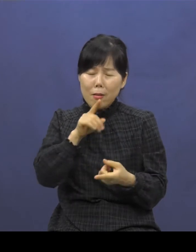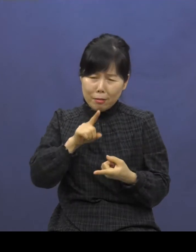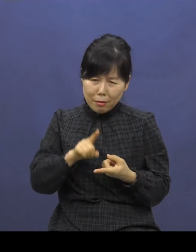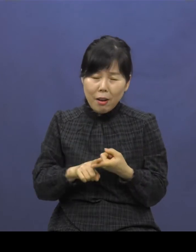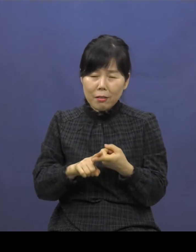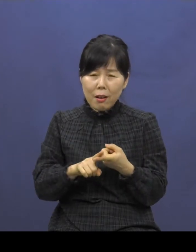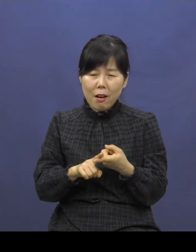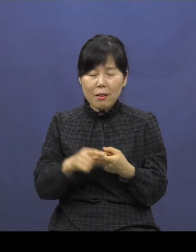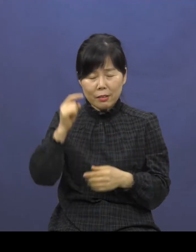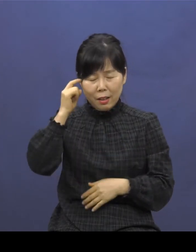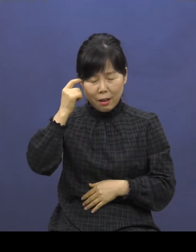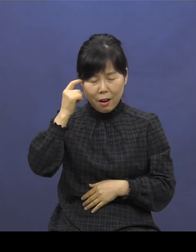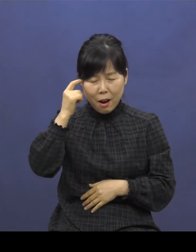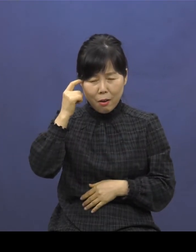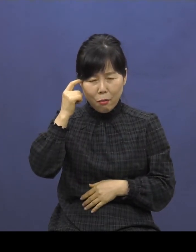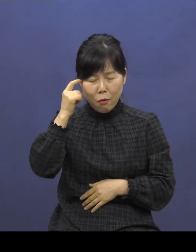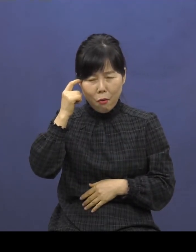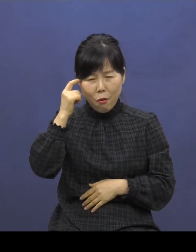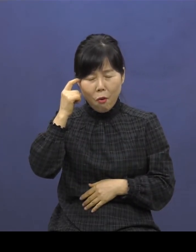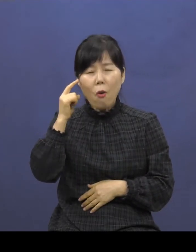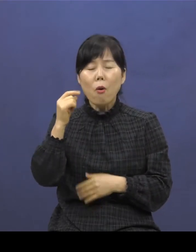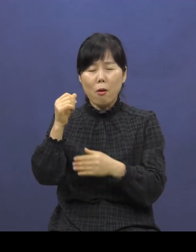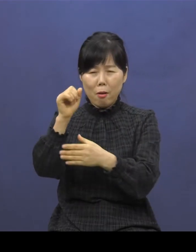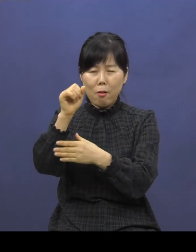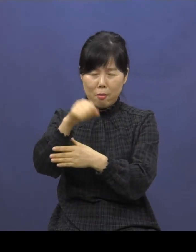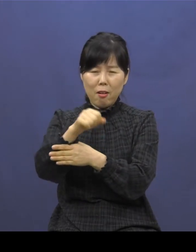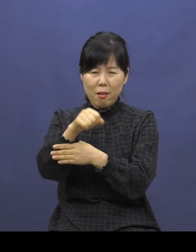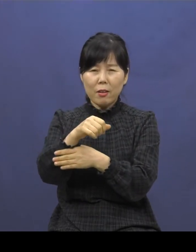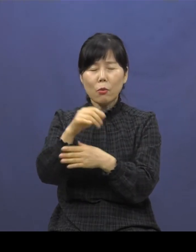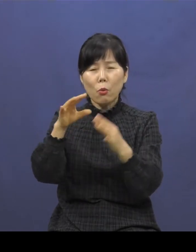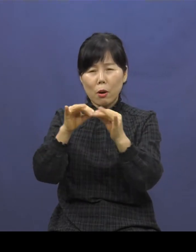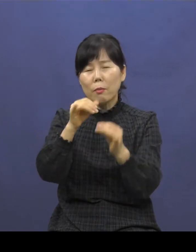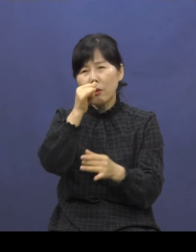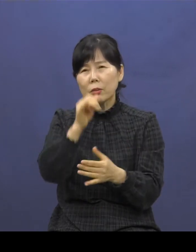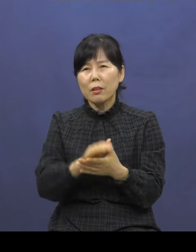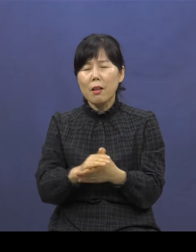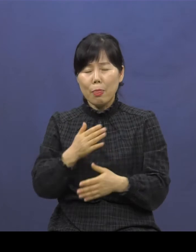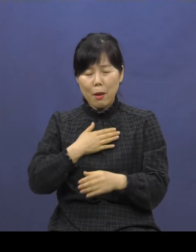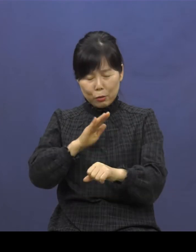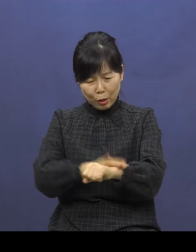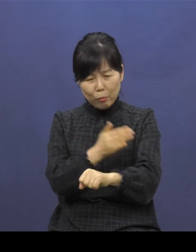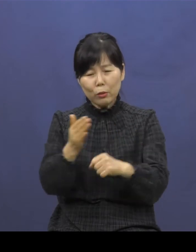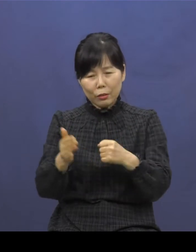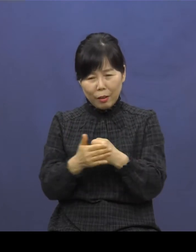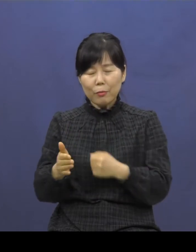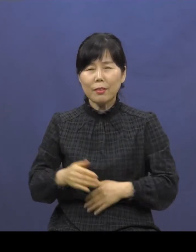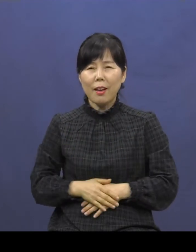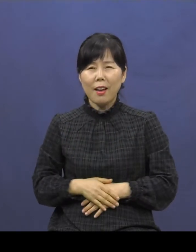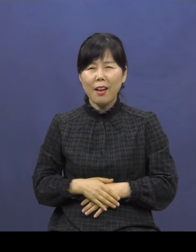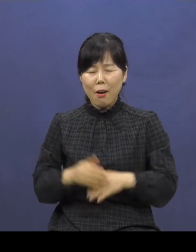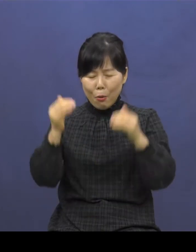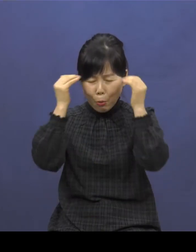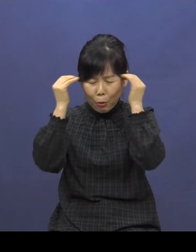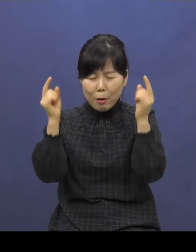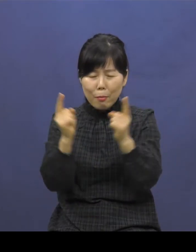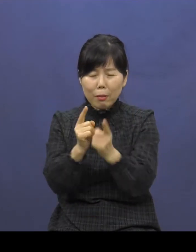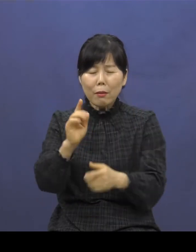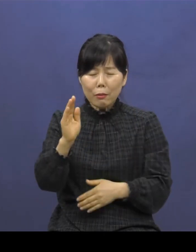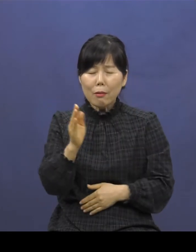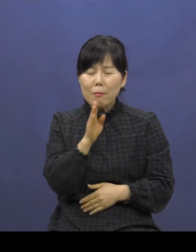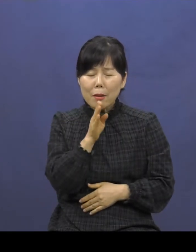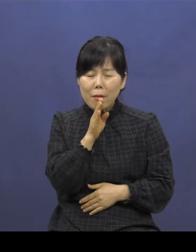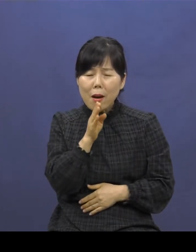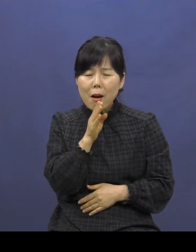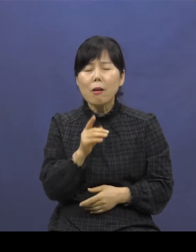당연하다고 여기면서 받아들일 수밖에 없어요. 왜? 잘못하면서 자기가 잘못했기 때문에 그래서 고난이